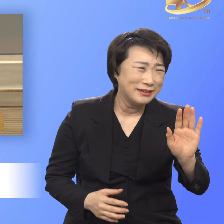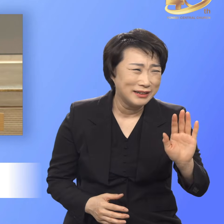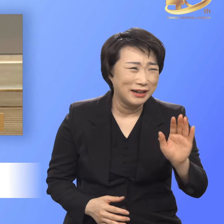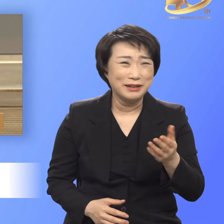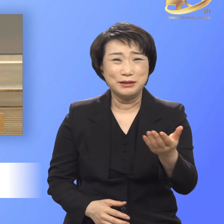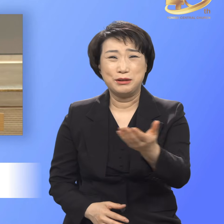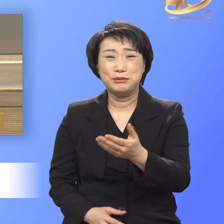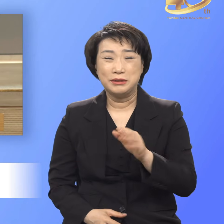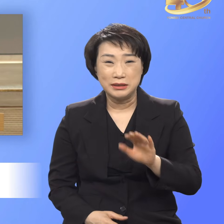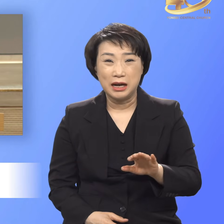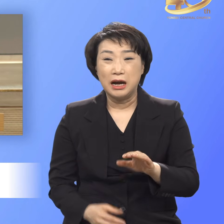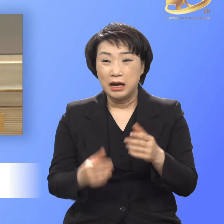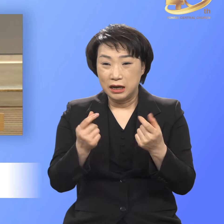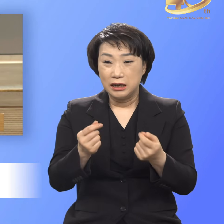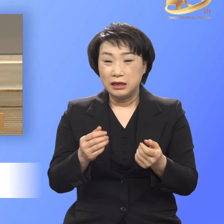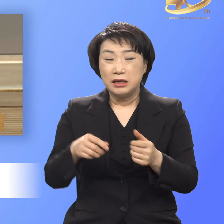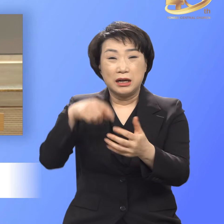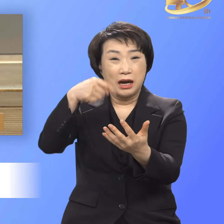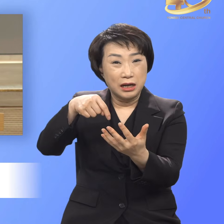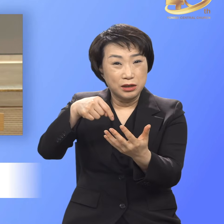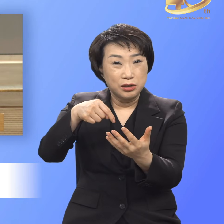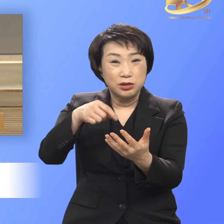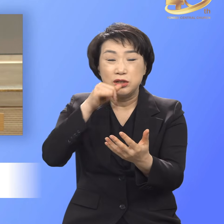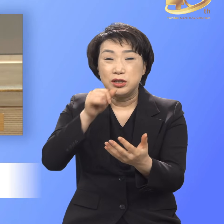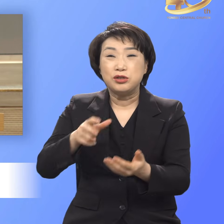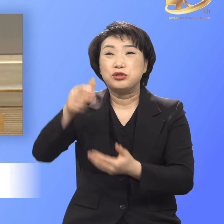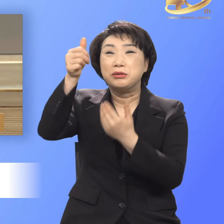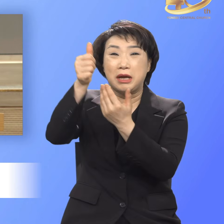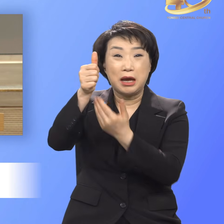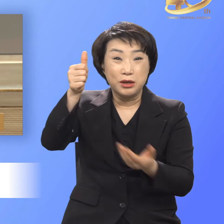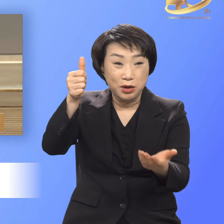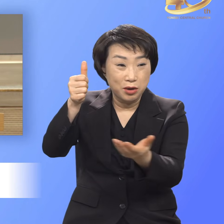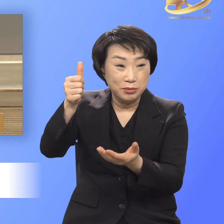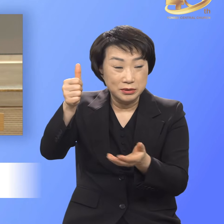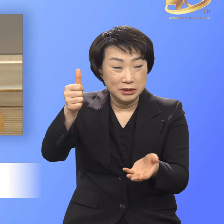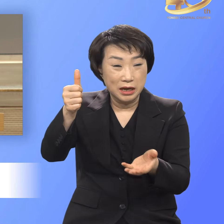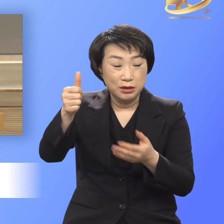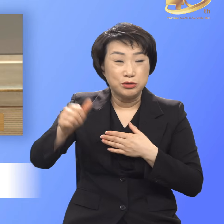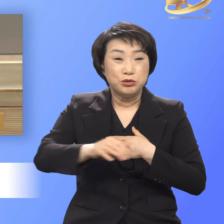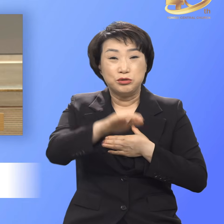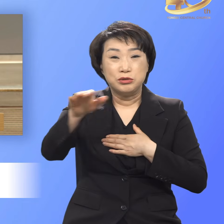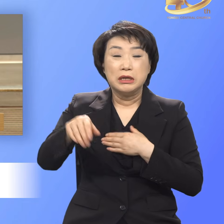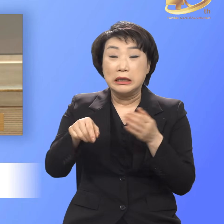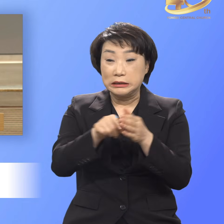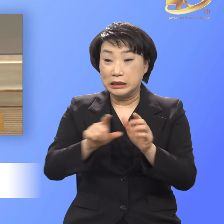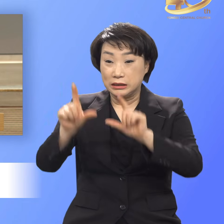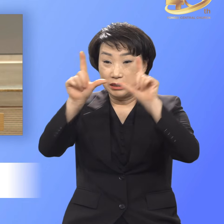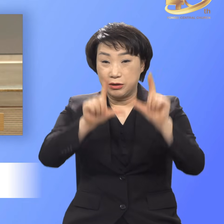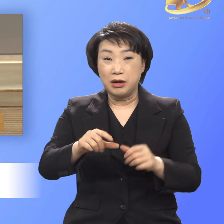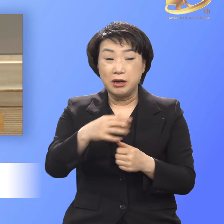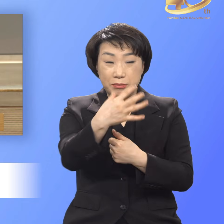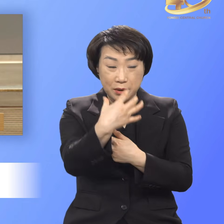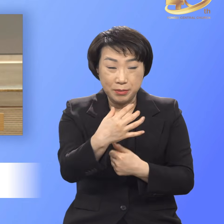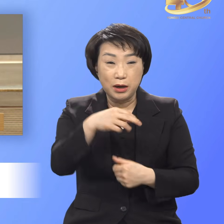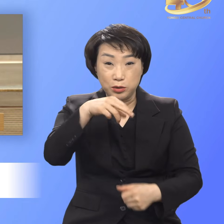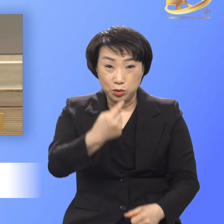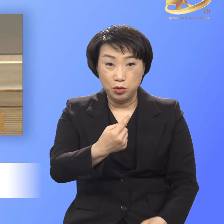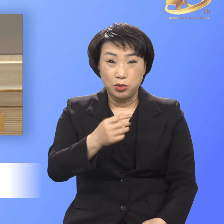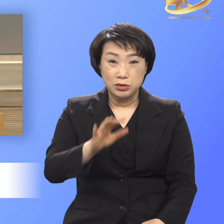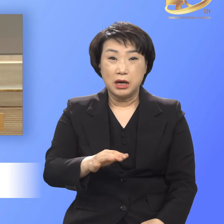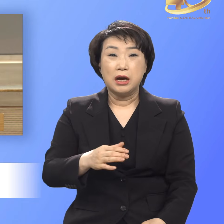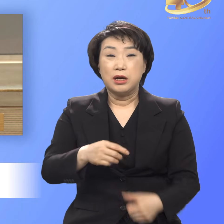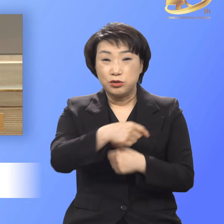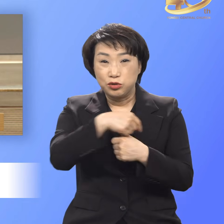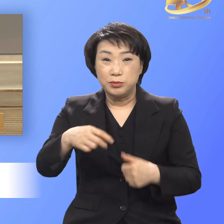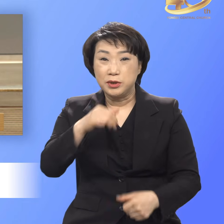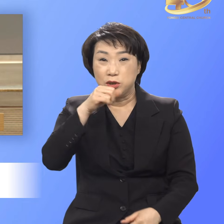아니라 그렇다고 일러주는 주님 앞에서 우리가 신앙생활을 핍박받아도